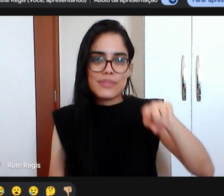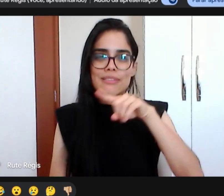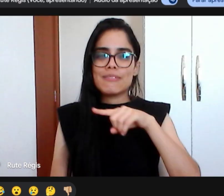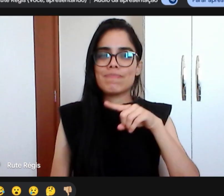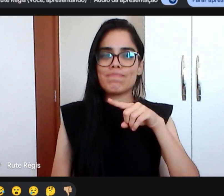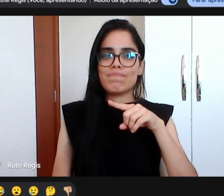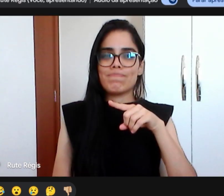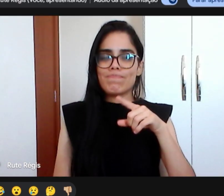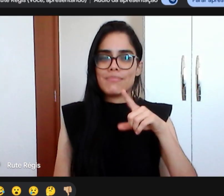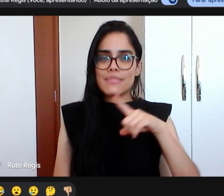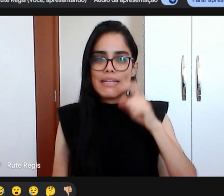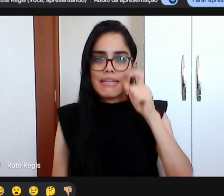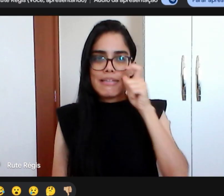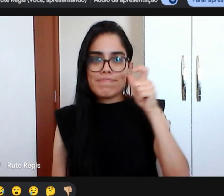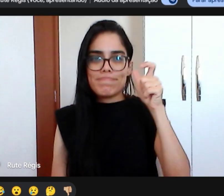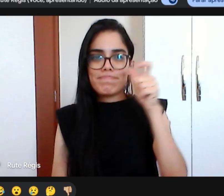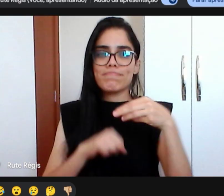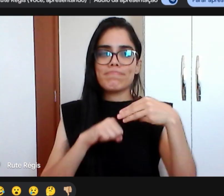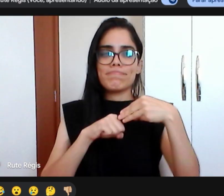atenção de vocês